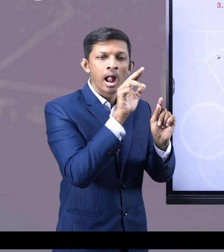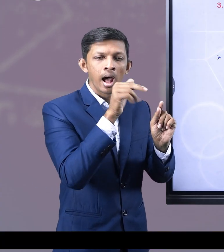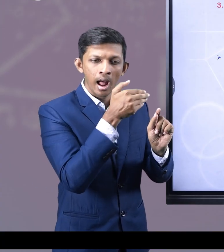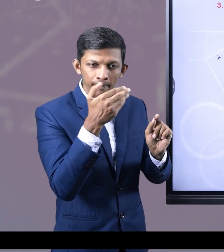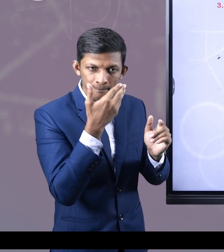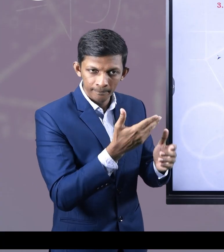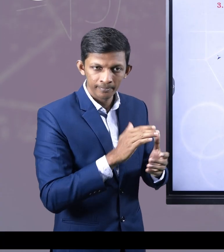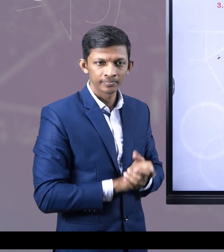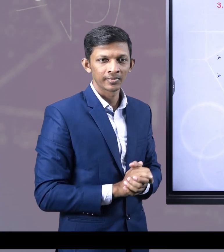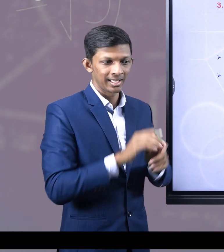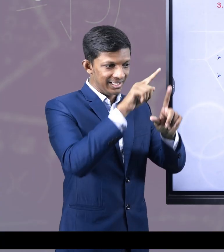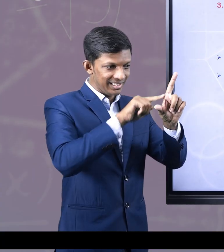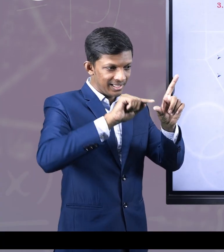एक सामान्य भुजा असते.